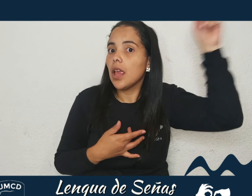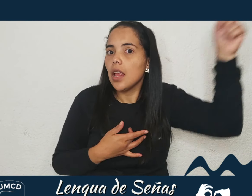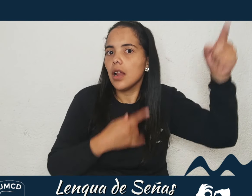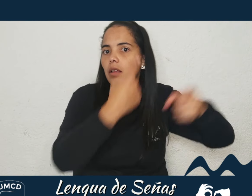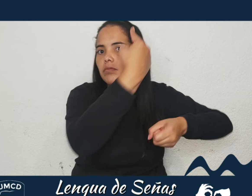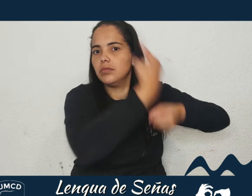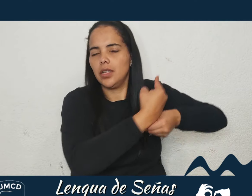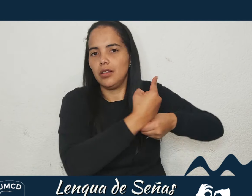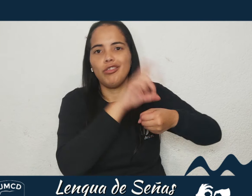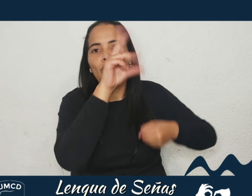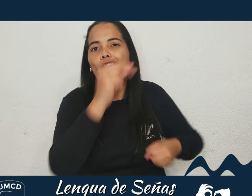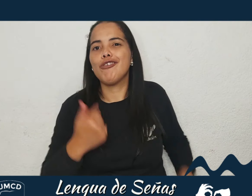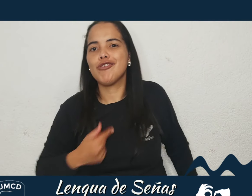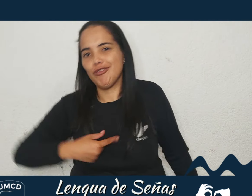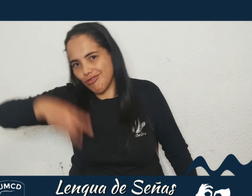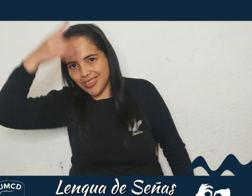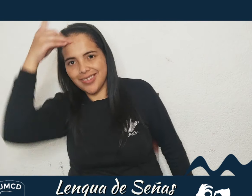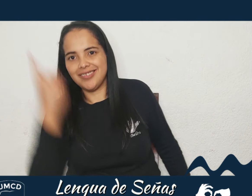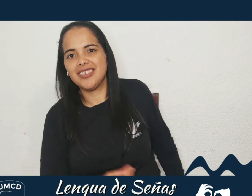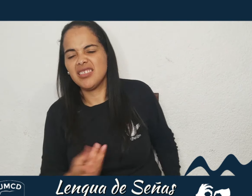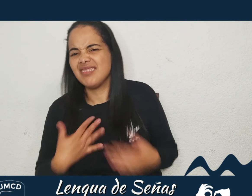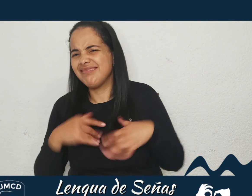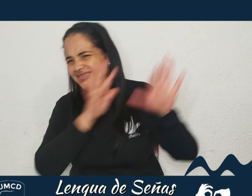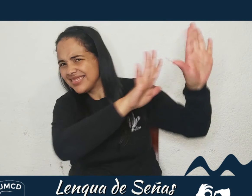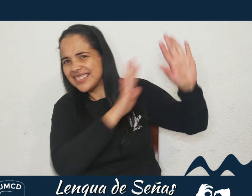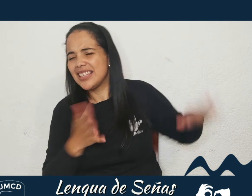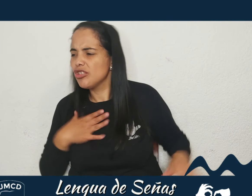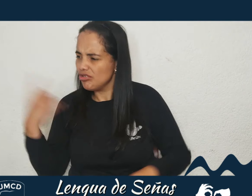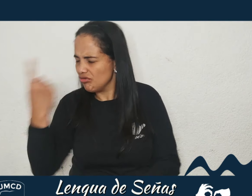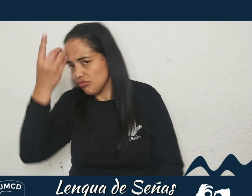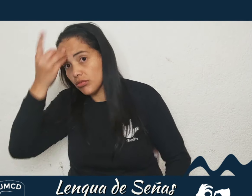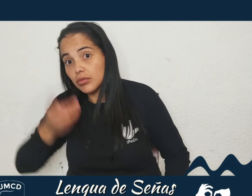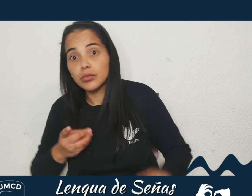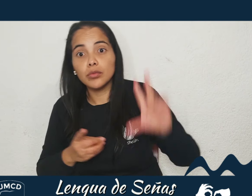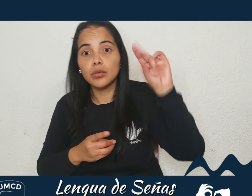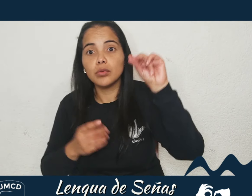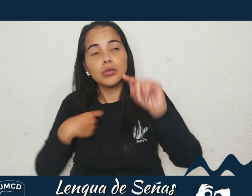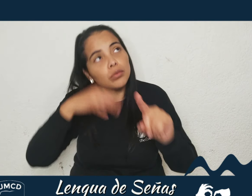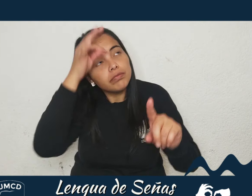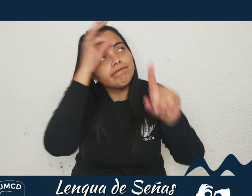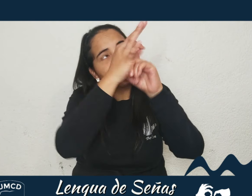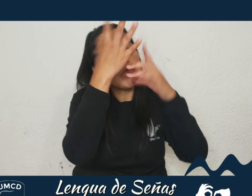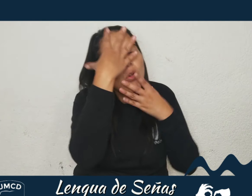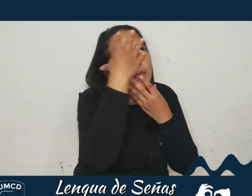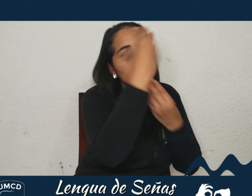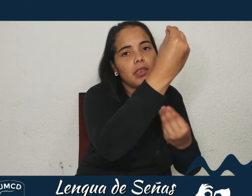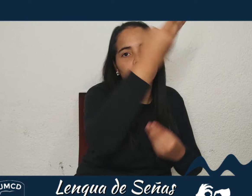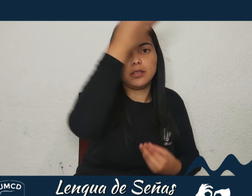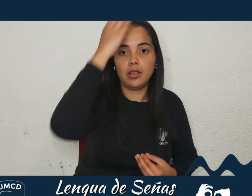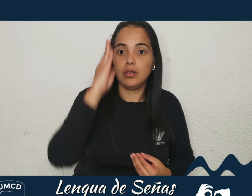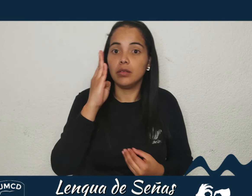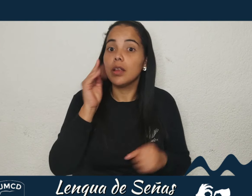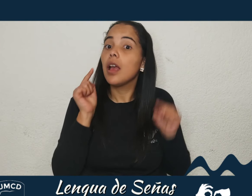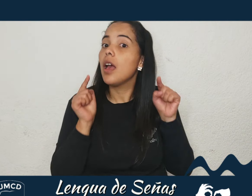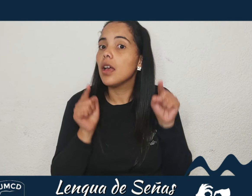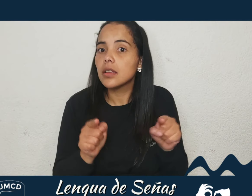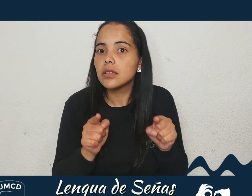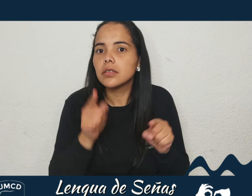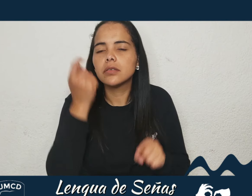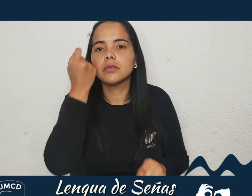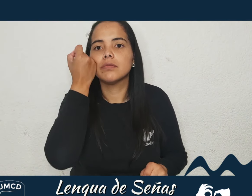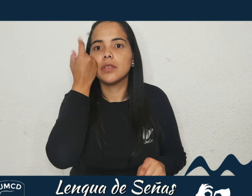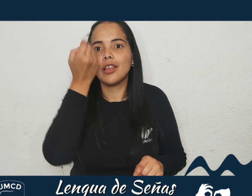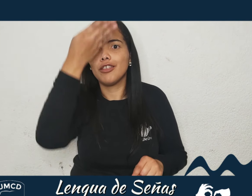debo hacer para que en fe tome la decisión de seguirle en obediencia. Y es así